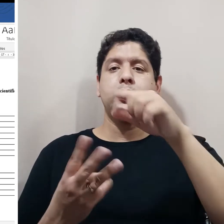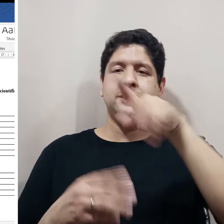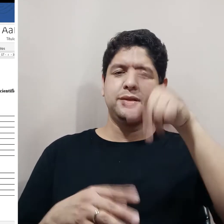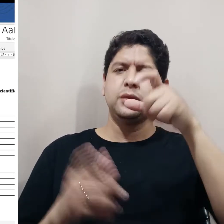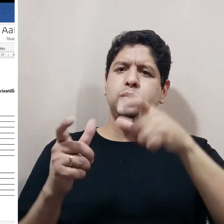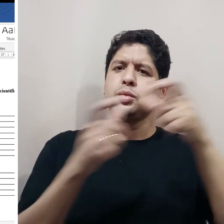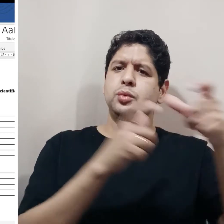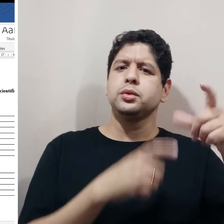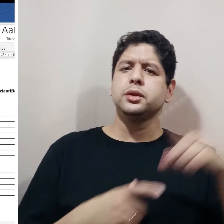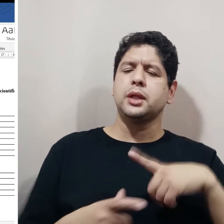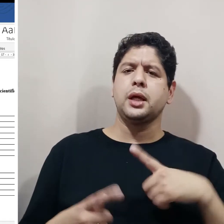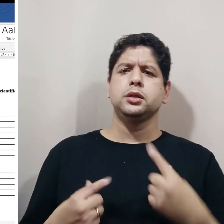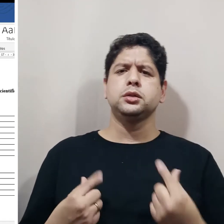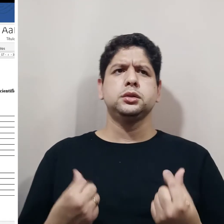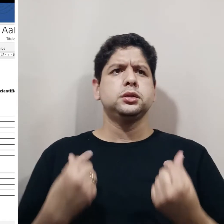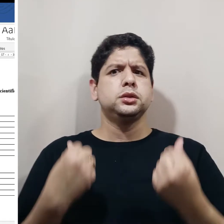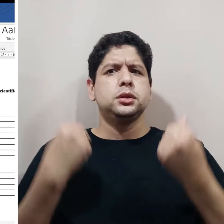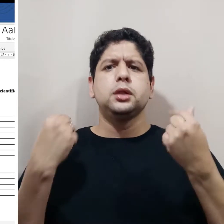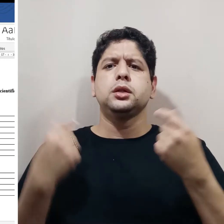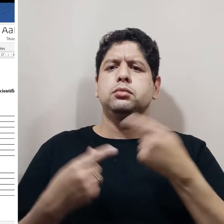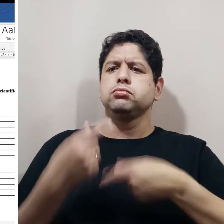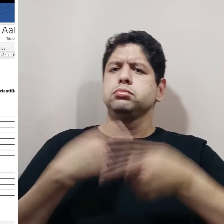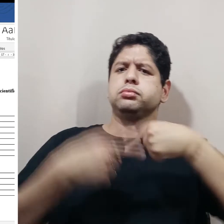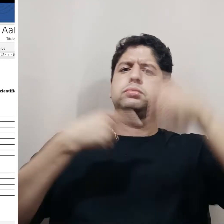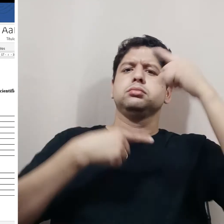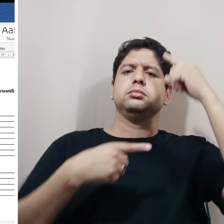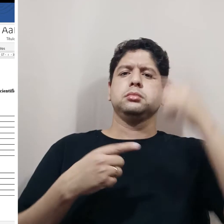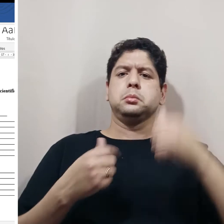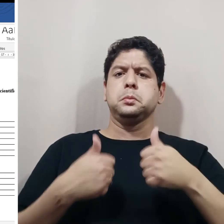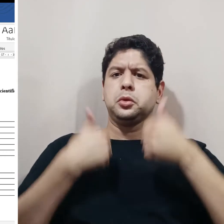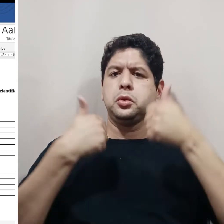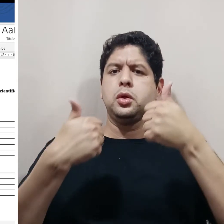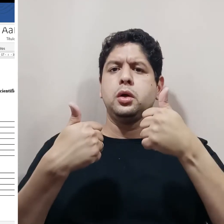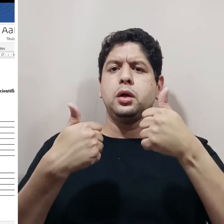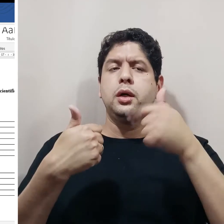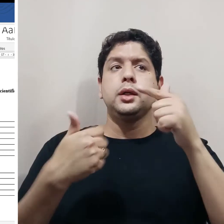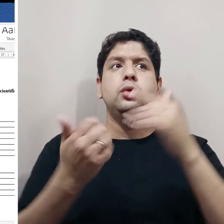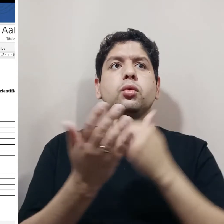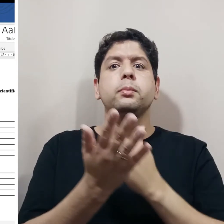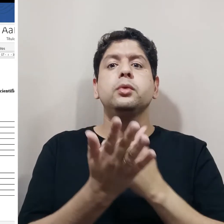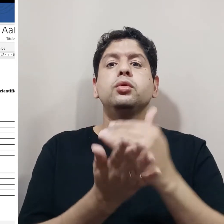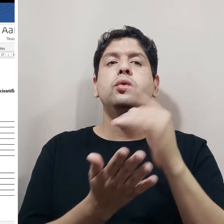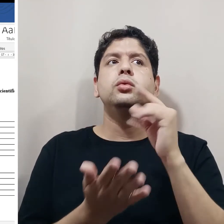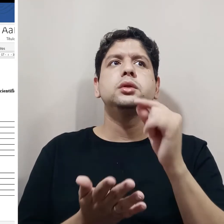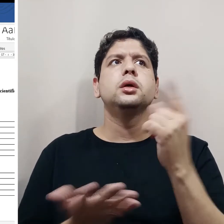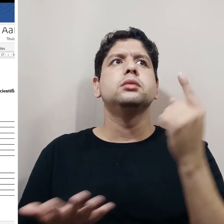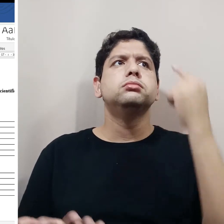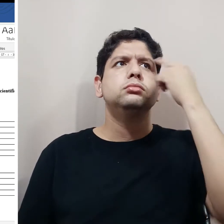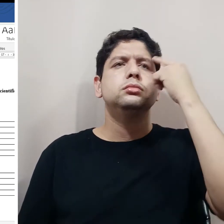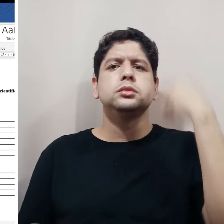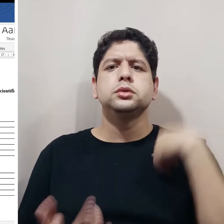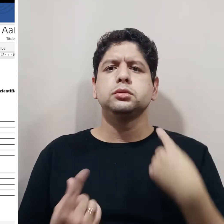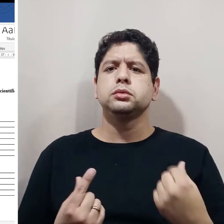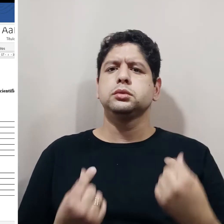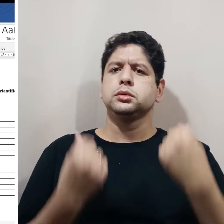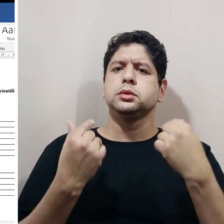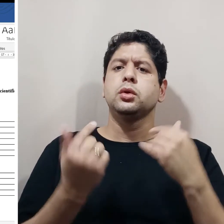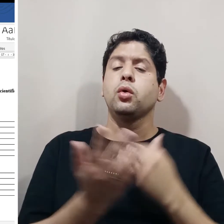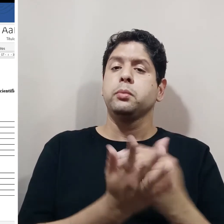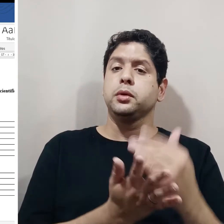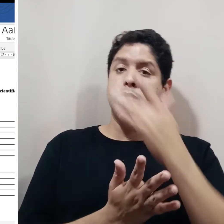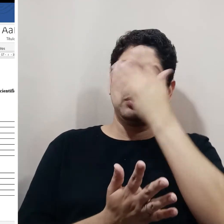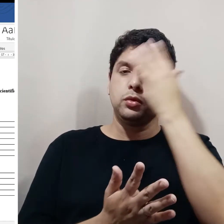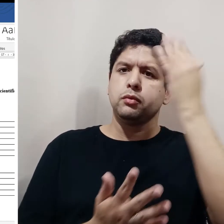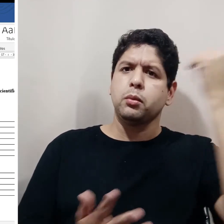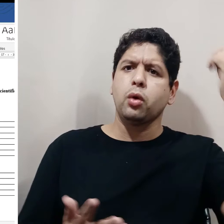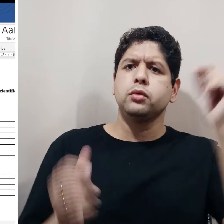que eram cidades que vinham se destacando muito por conta do comércio. E aí a riqueza do comércio fez